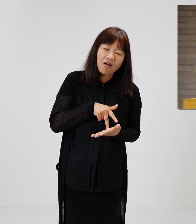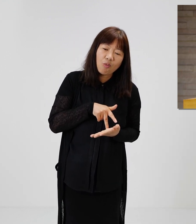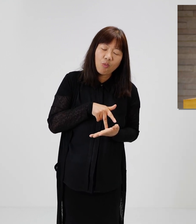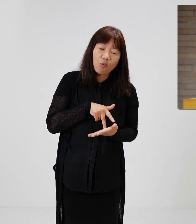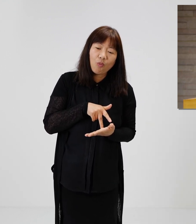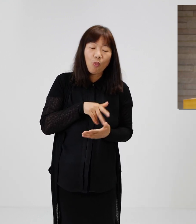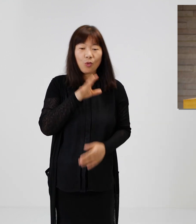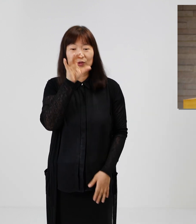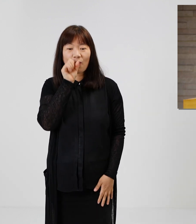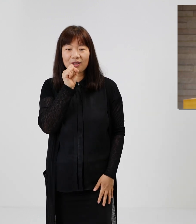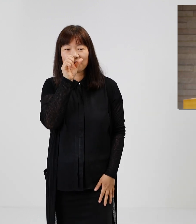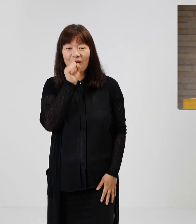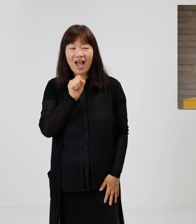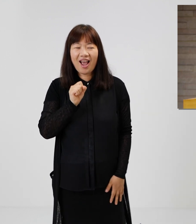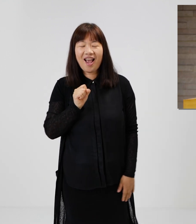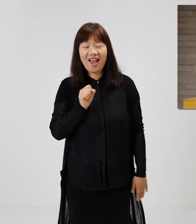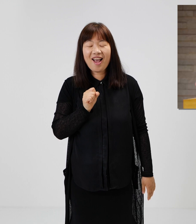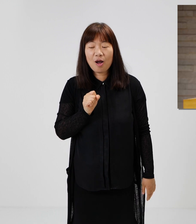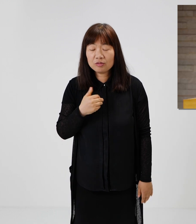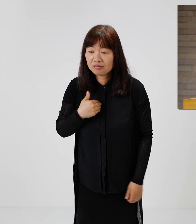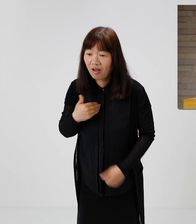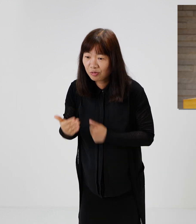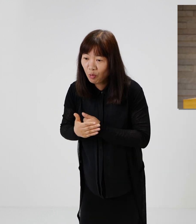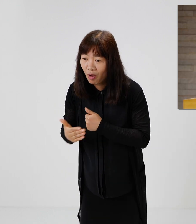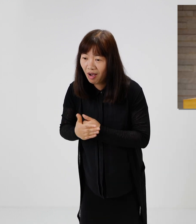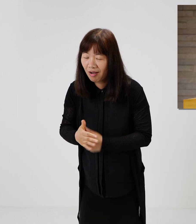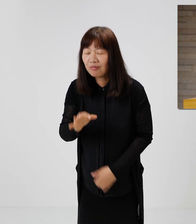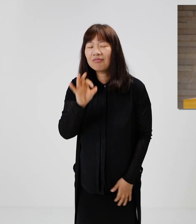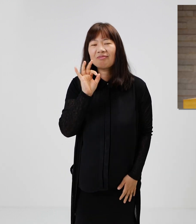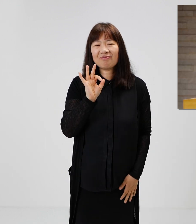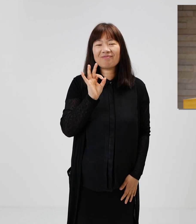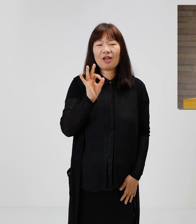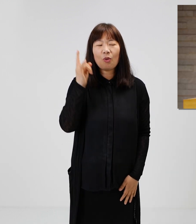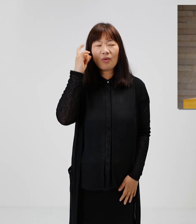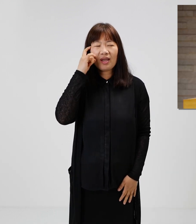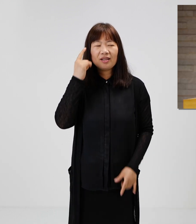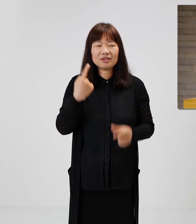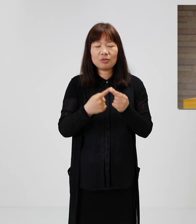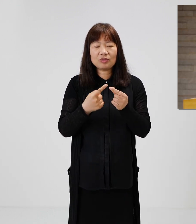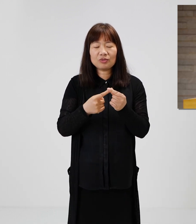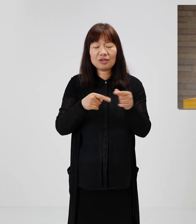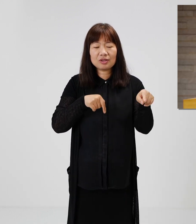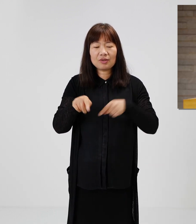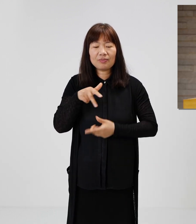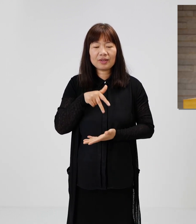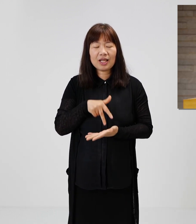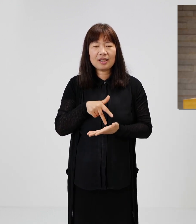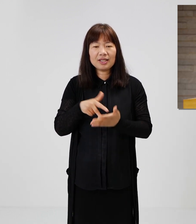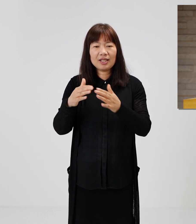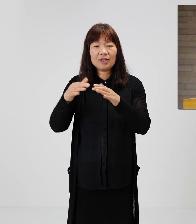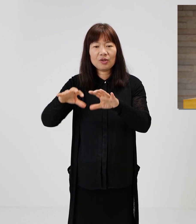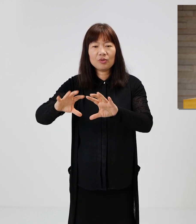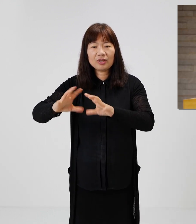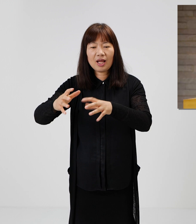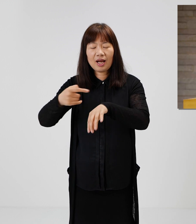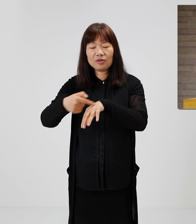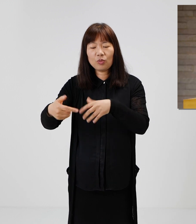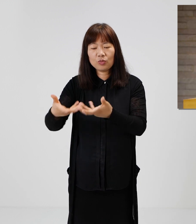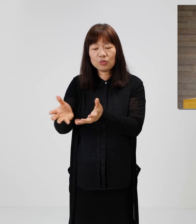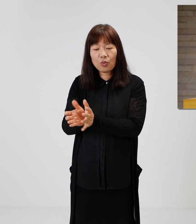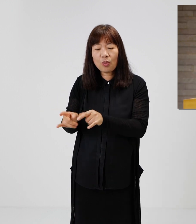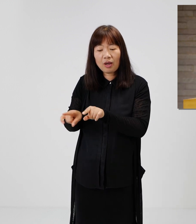얼마나 좋은 찬스예요. 첫째는 정치적으로 이웃나라하고 이웃